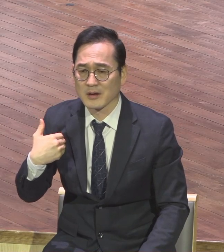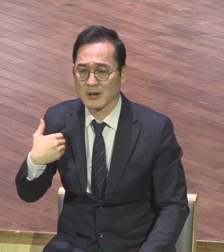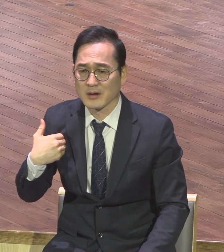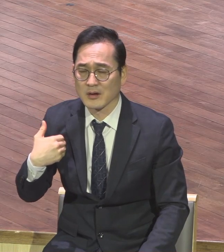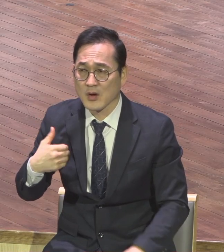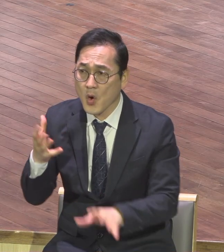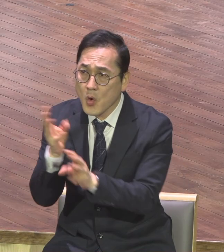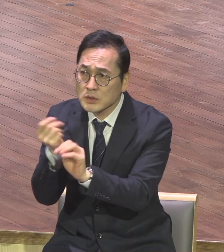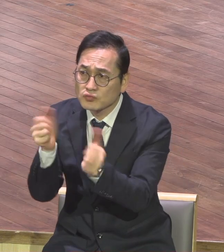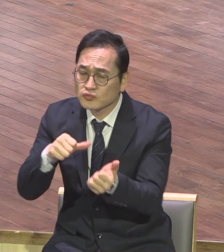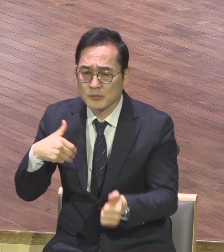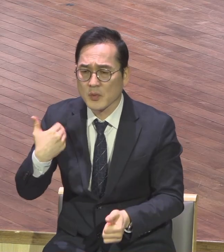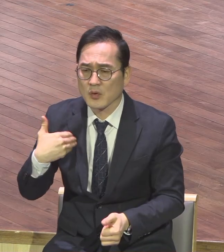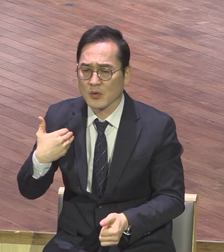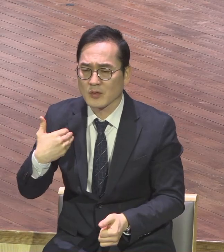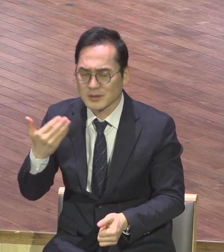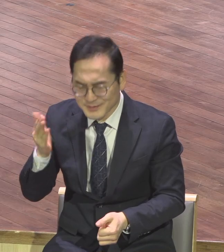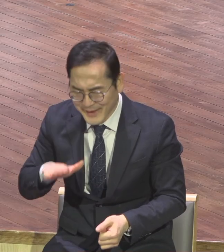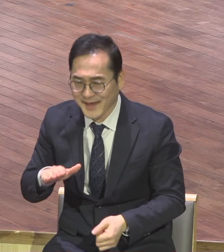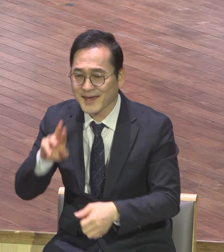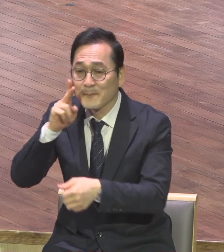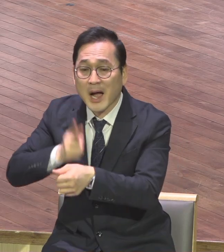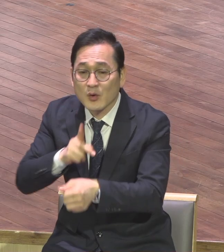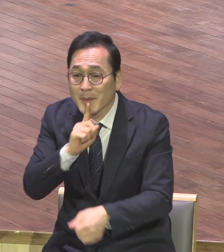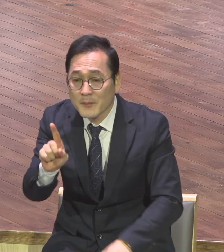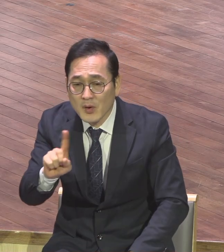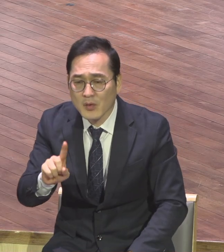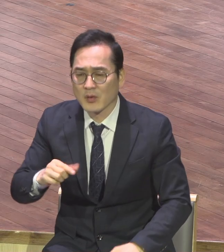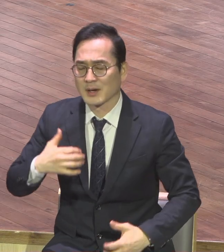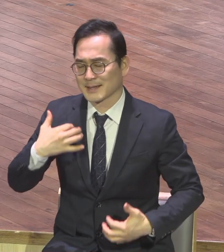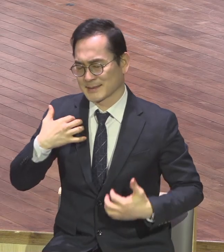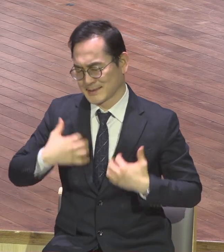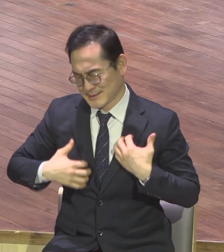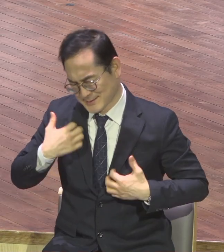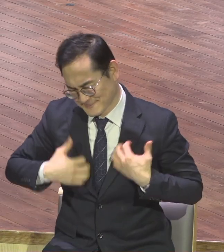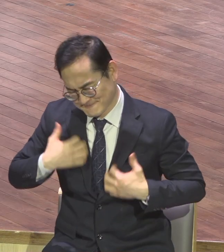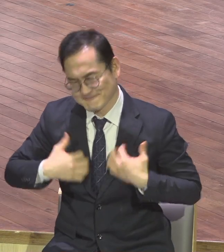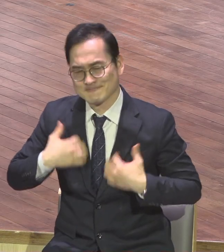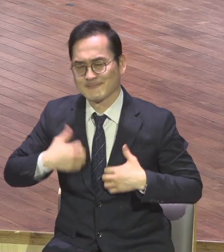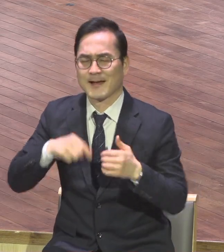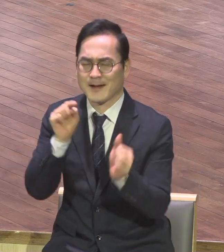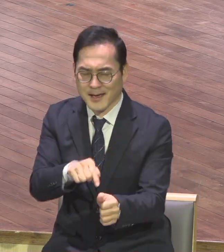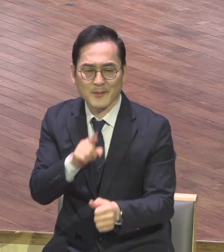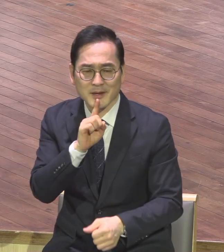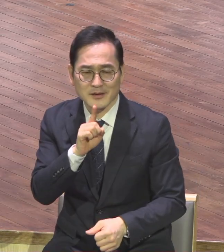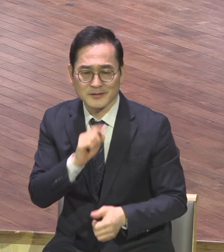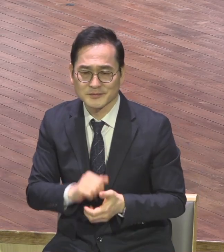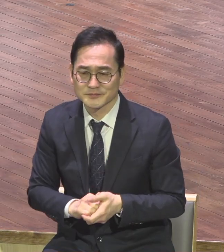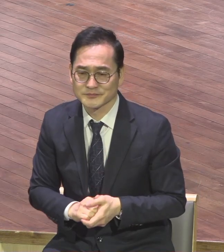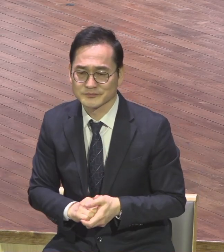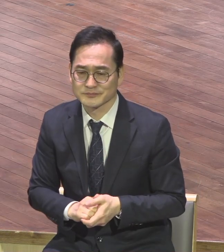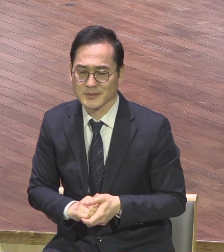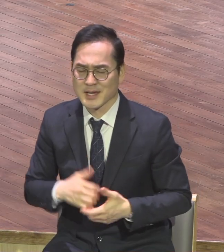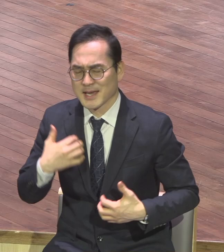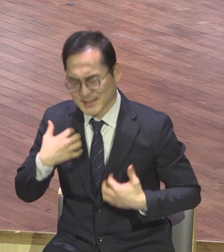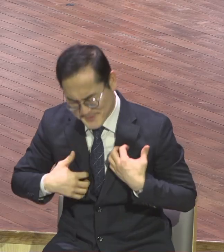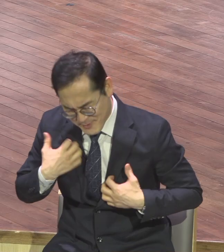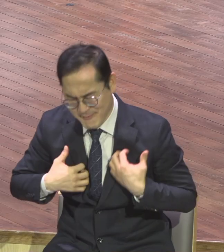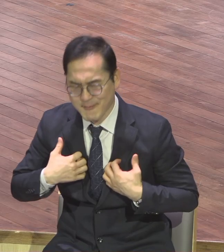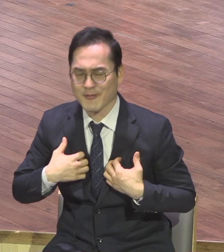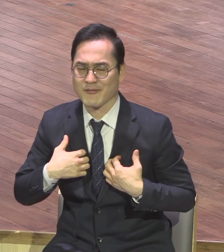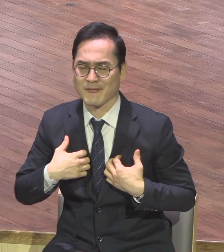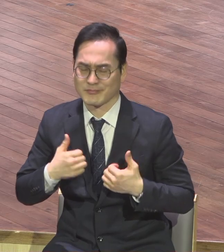언제 모르는 상황 속에서 바울이 말하는 것이 뭐냐, 기쁨을 주는 환경이 전혀 아닌데 기뻐하고